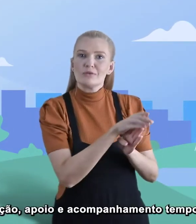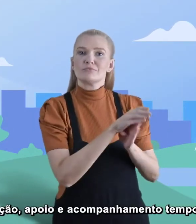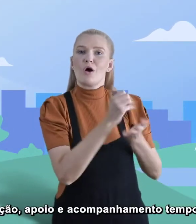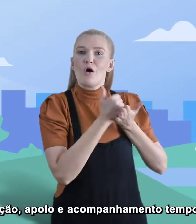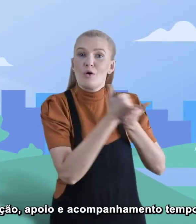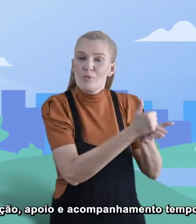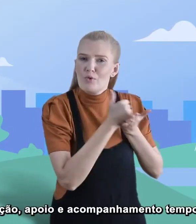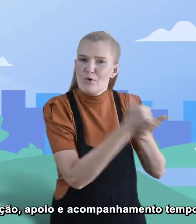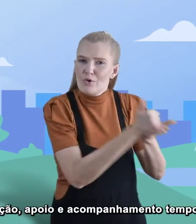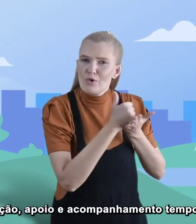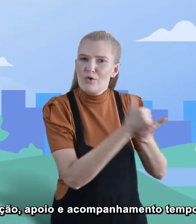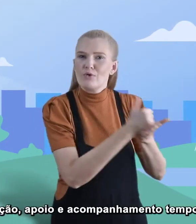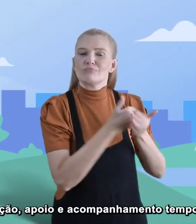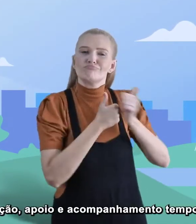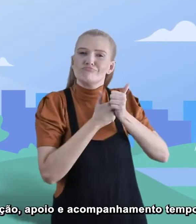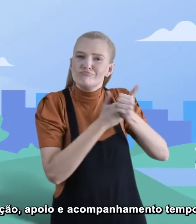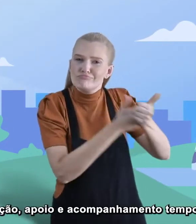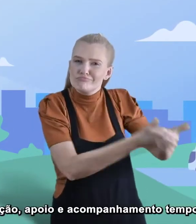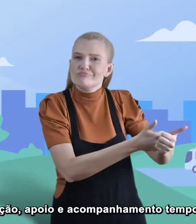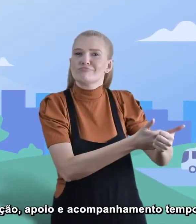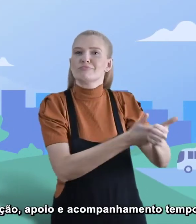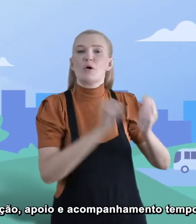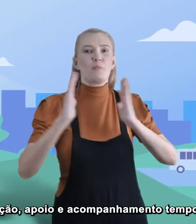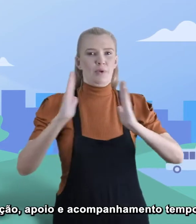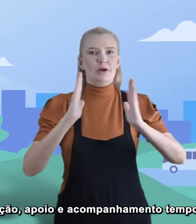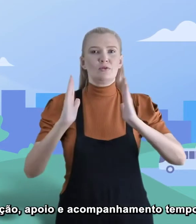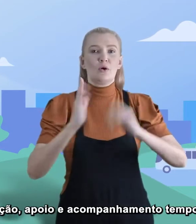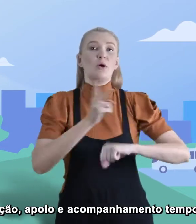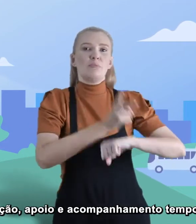Orientação, apoio e acompanhamento temporários.